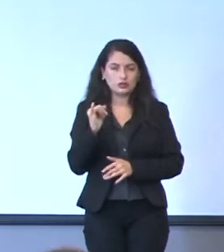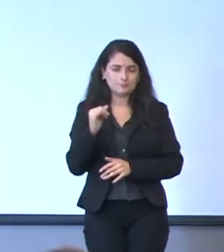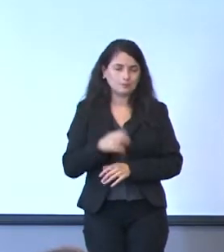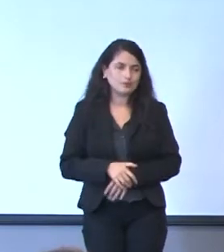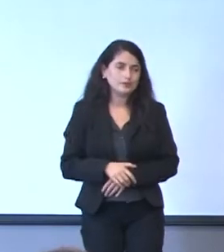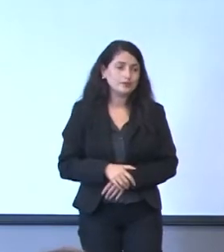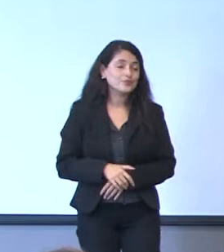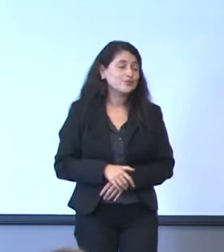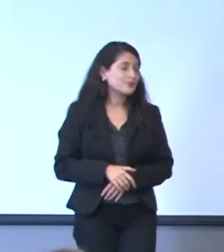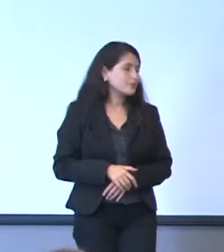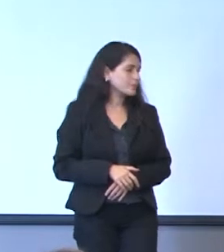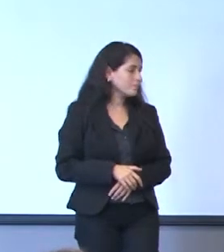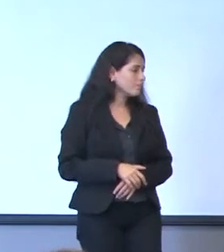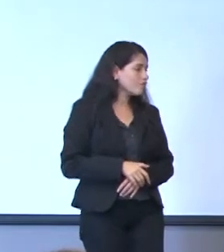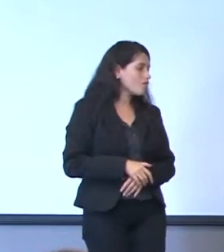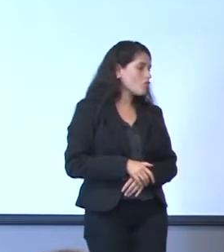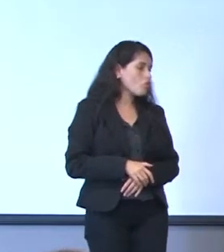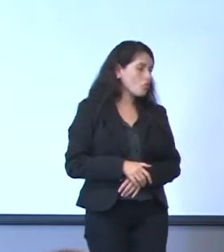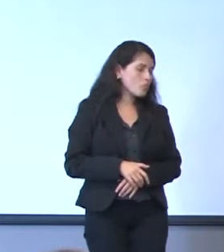E eu queria...